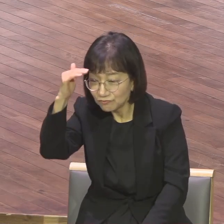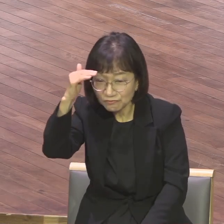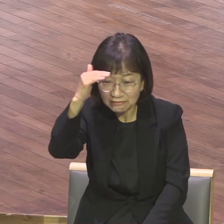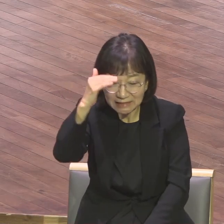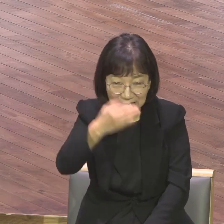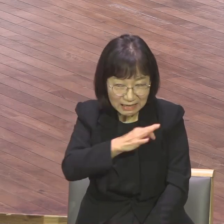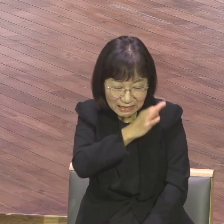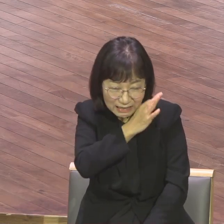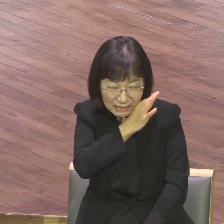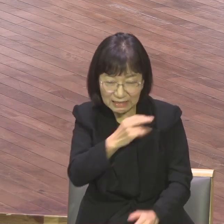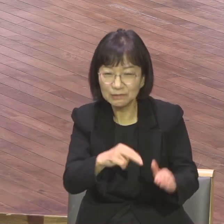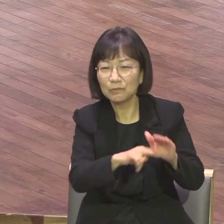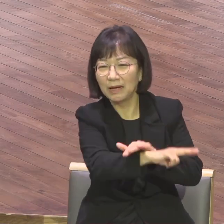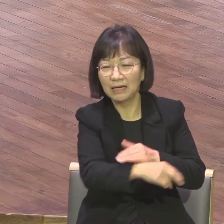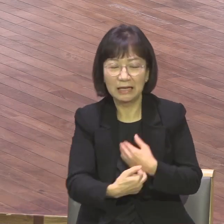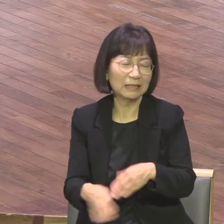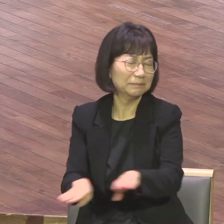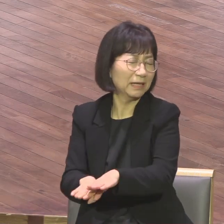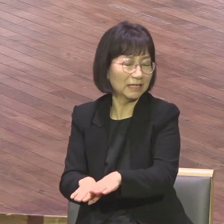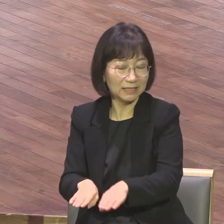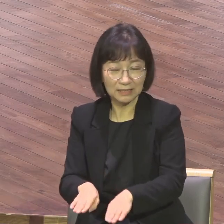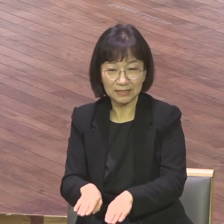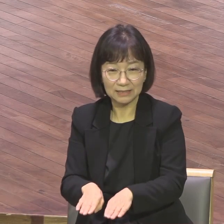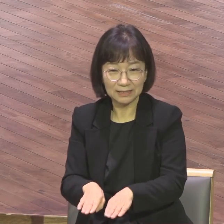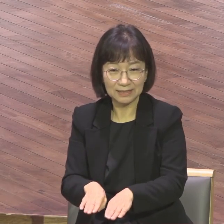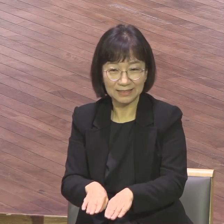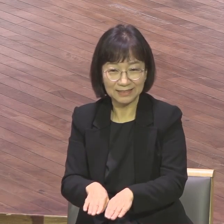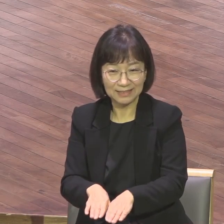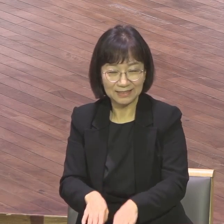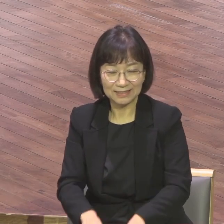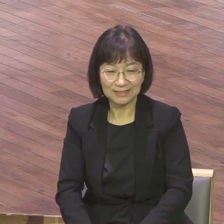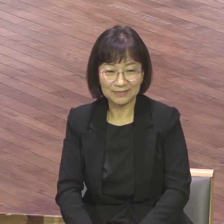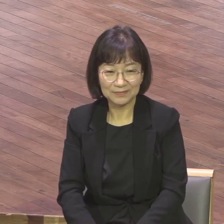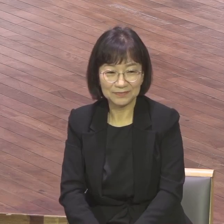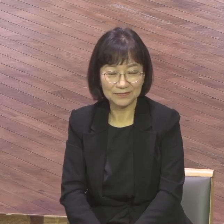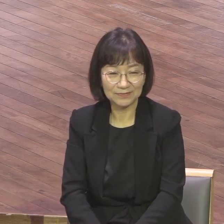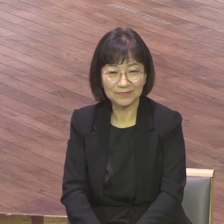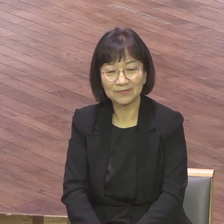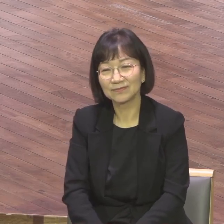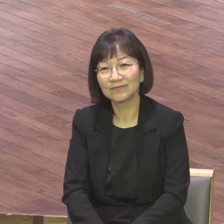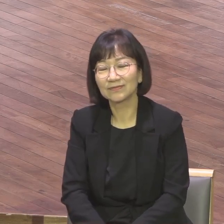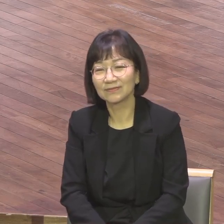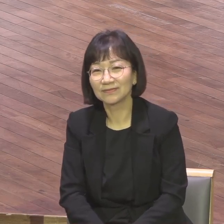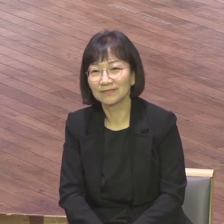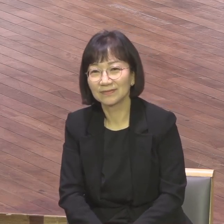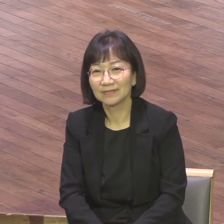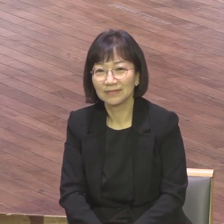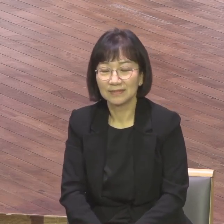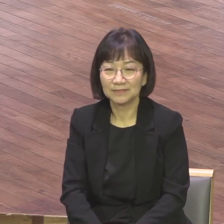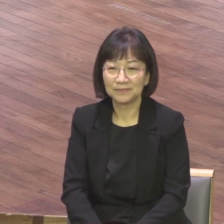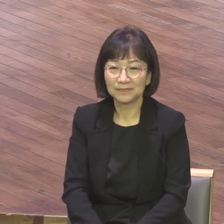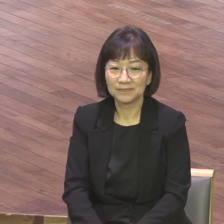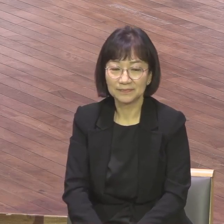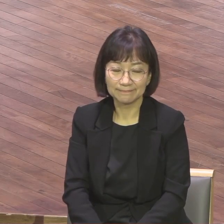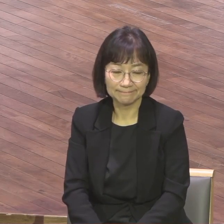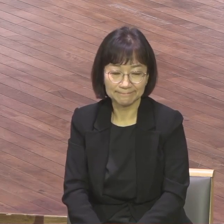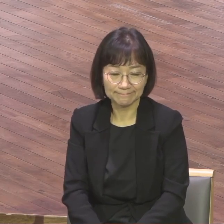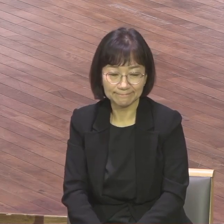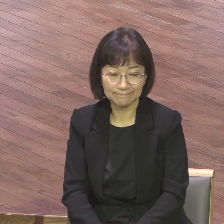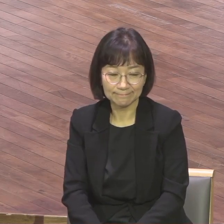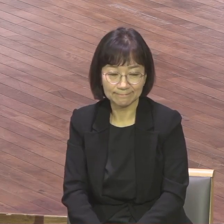이러니까 안 가버려요. 그런 사람이 전도를 하겠어요? 그런 사람이 말씀 인도 받겠어요? 평소